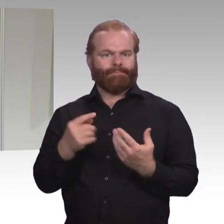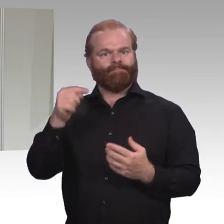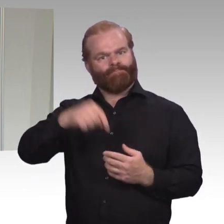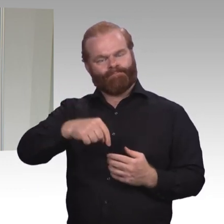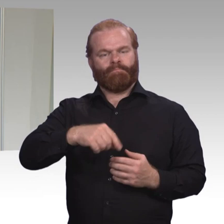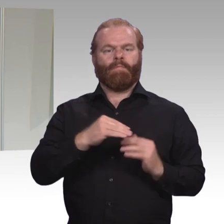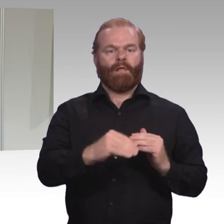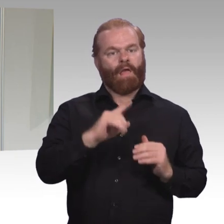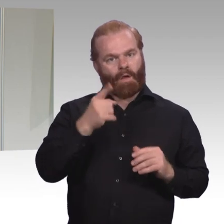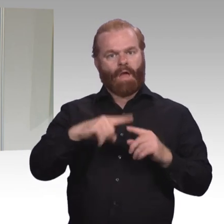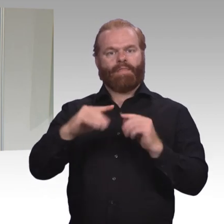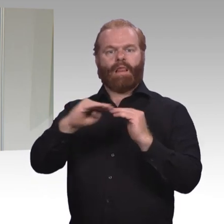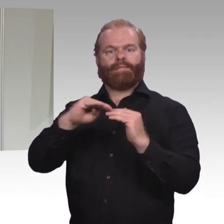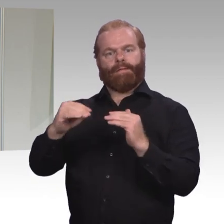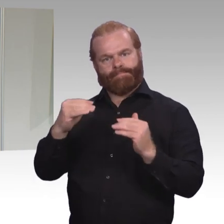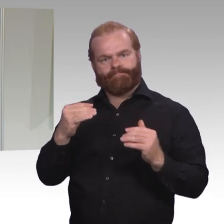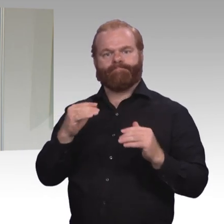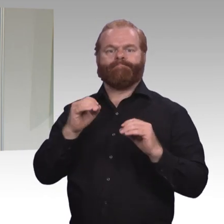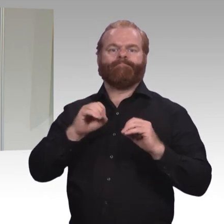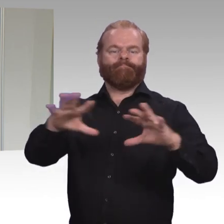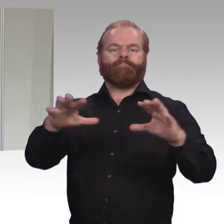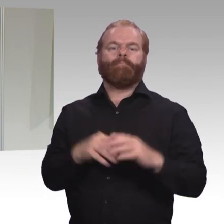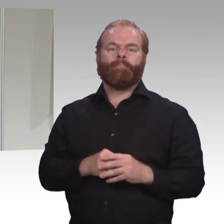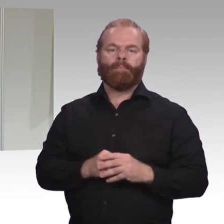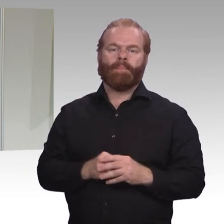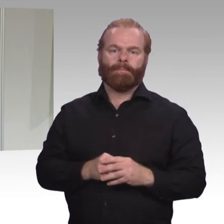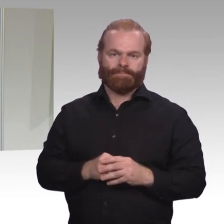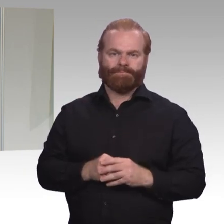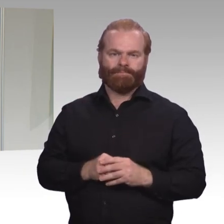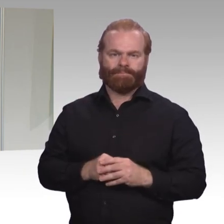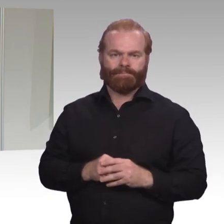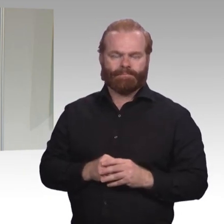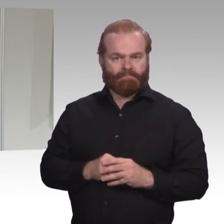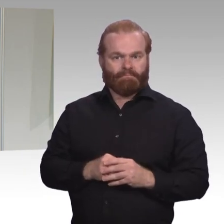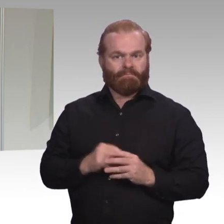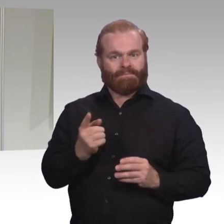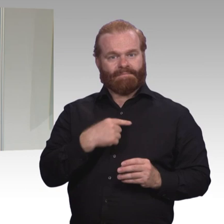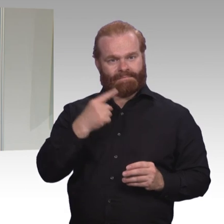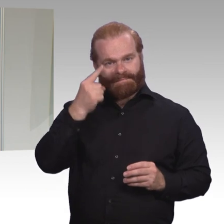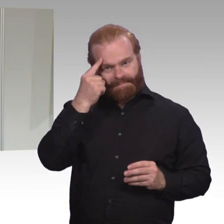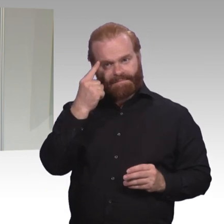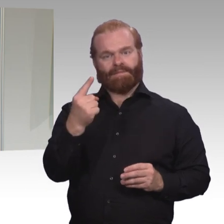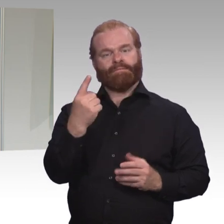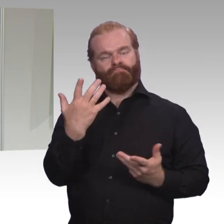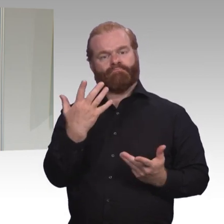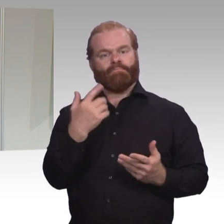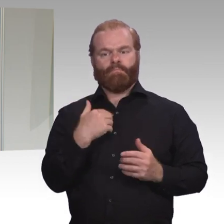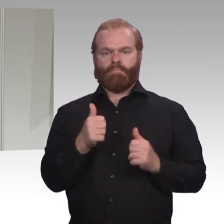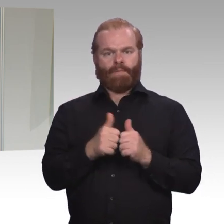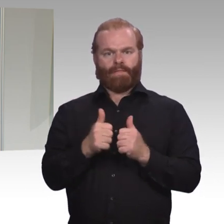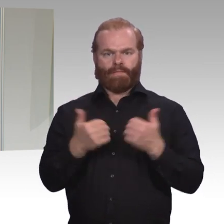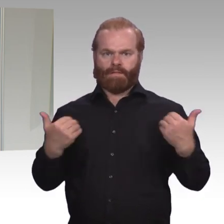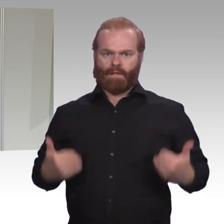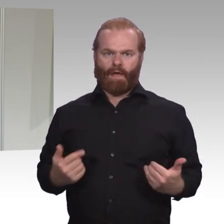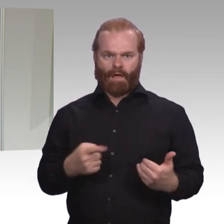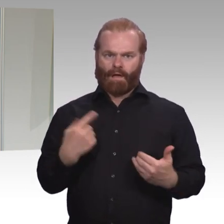Wir stehen zu den USA in guten, wenn auch manchmal in nicht so guten Zeiten. Und was soll wohl Herr Gabriel als neuer Präsident der